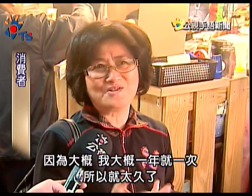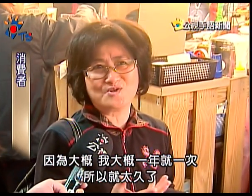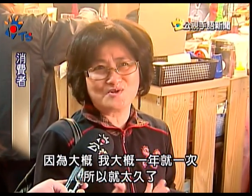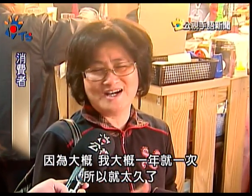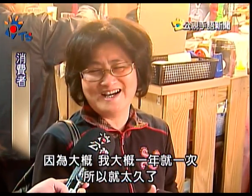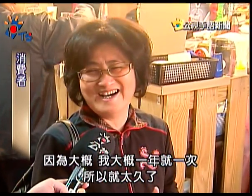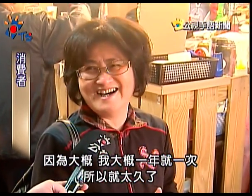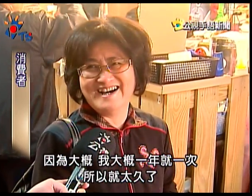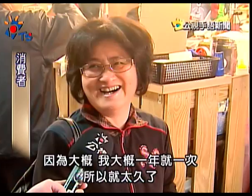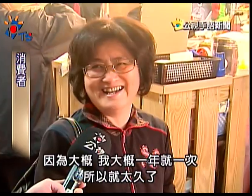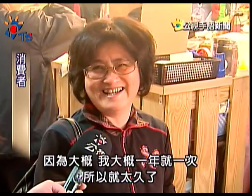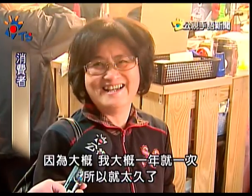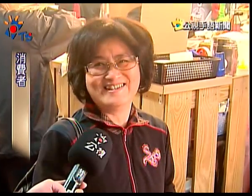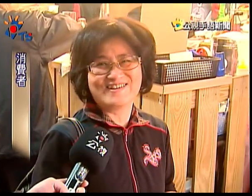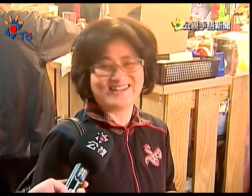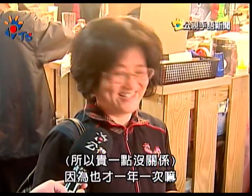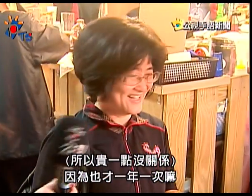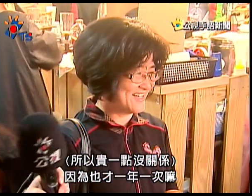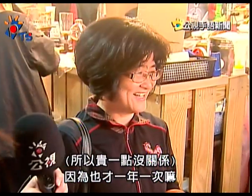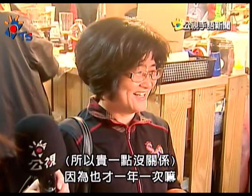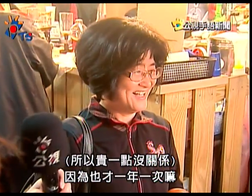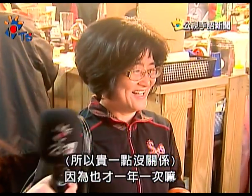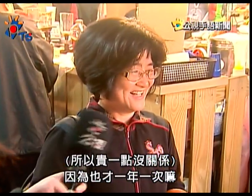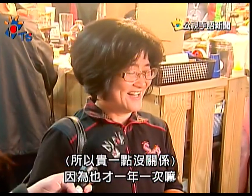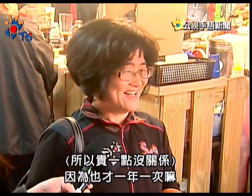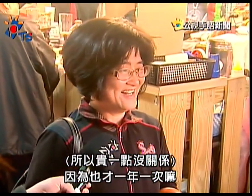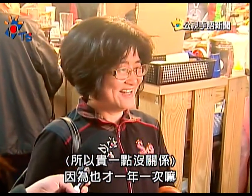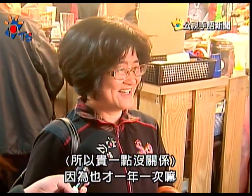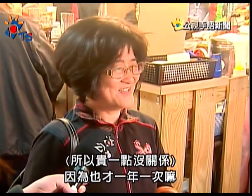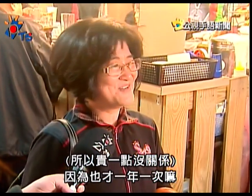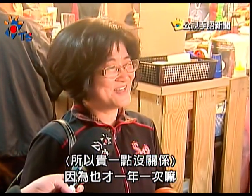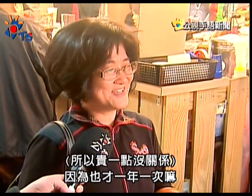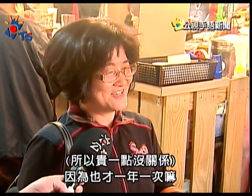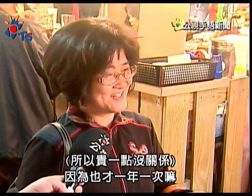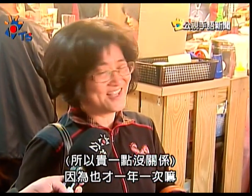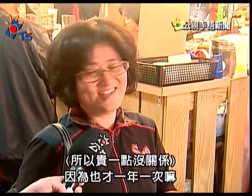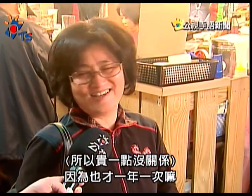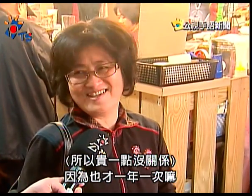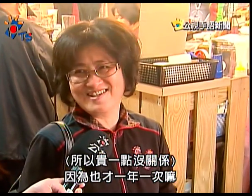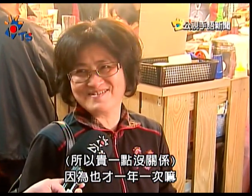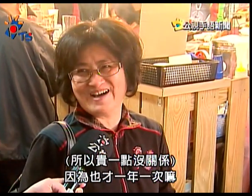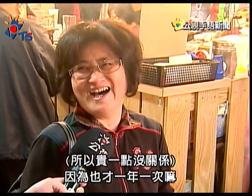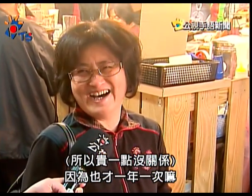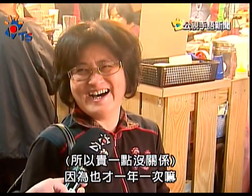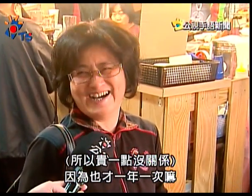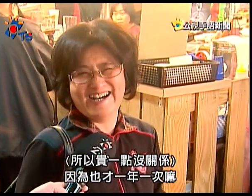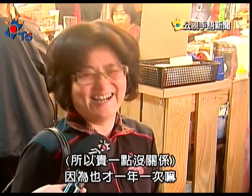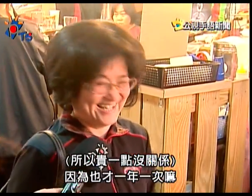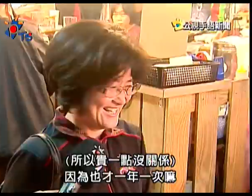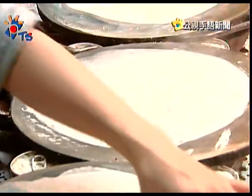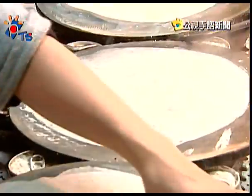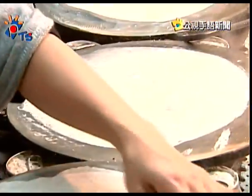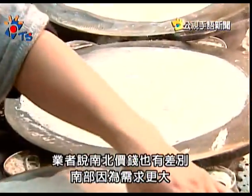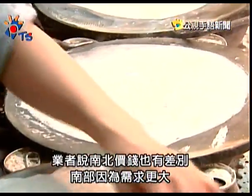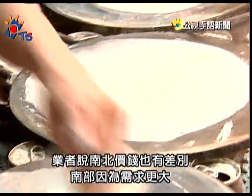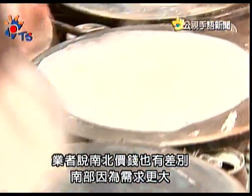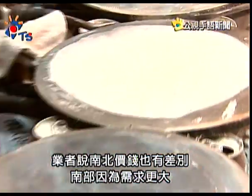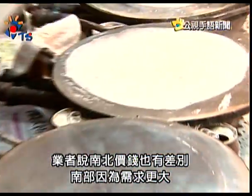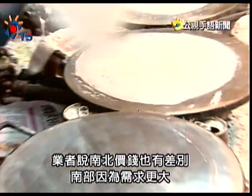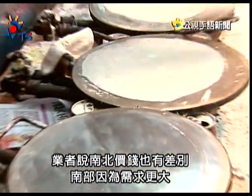了，对， 所以贵一点没关系， 因为也才一年一次吧。 业者说，南北价